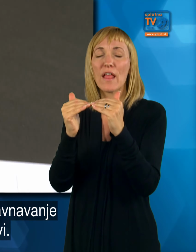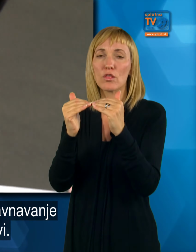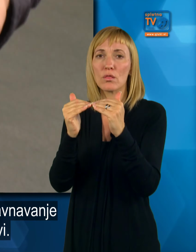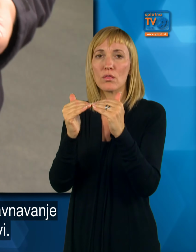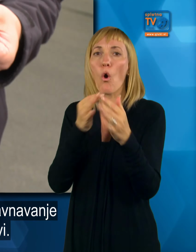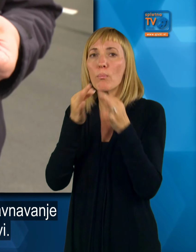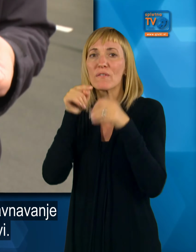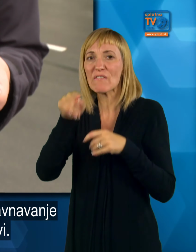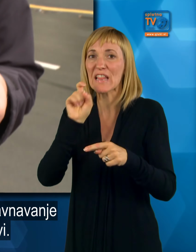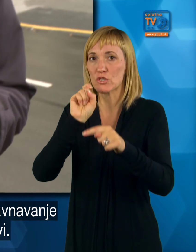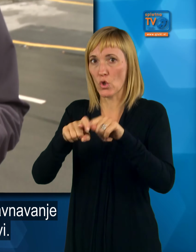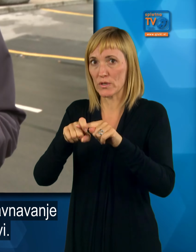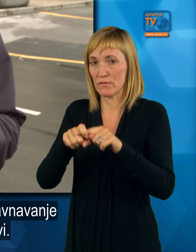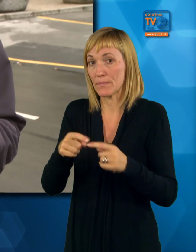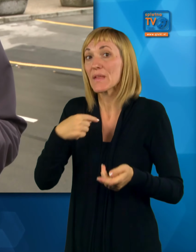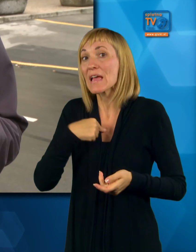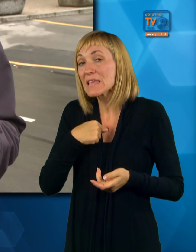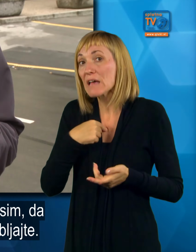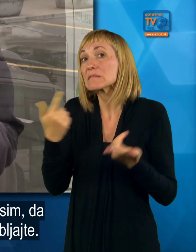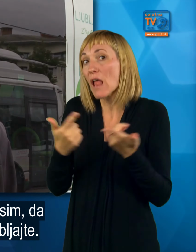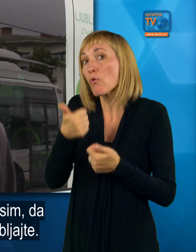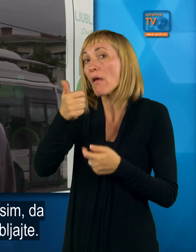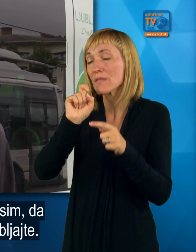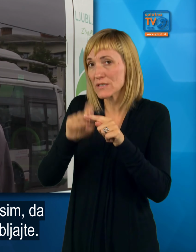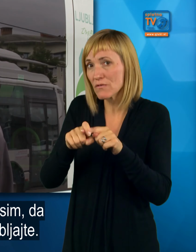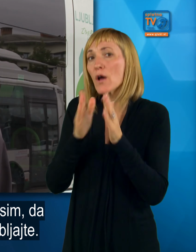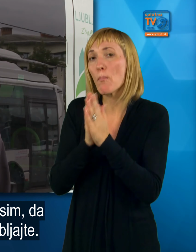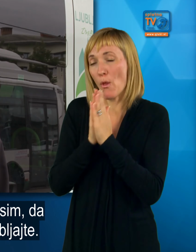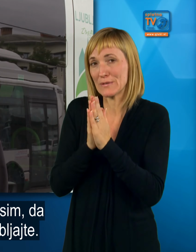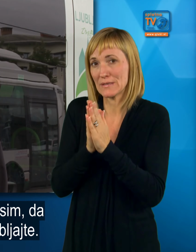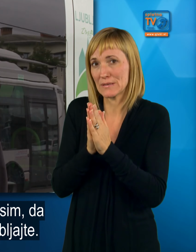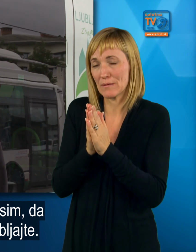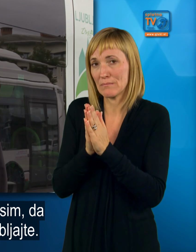in obravnavanje v tej storitvi. Jaz lahko edino stvar